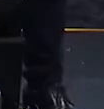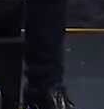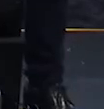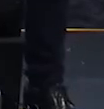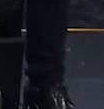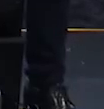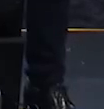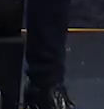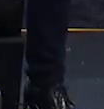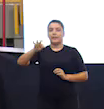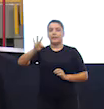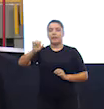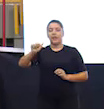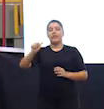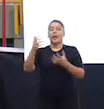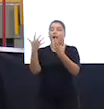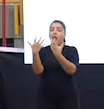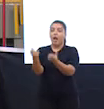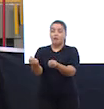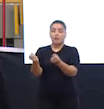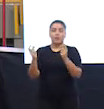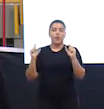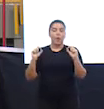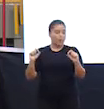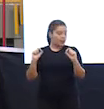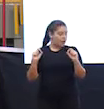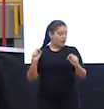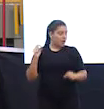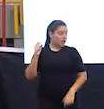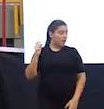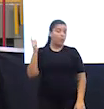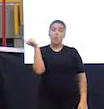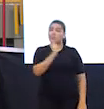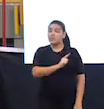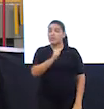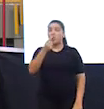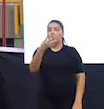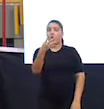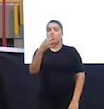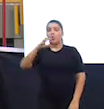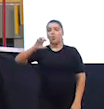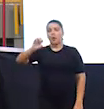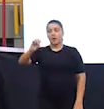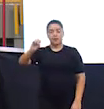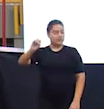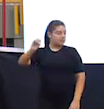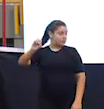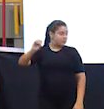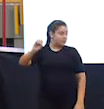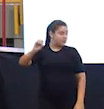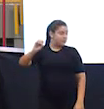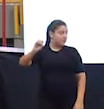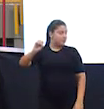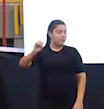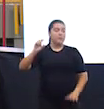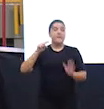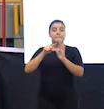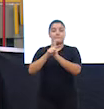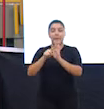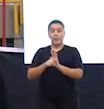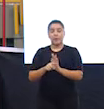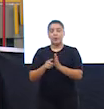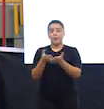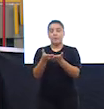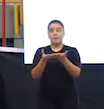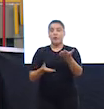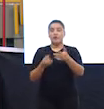Renata acertou 40 questões na prova... Não, Renata acertou 40 questões na